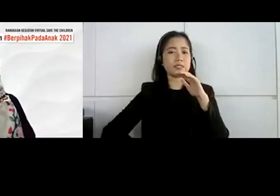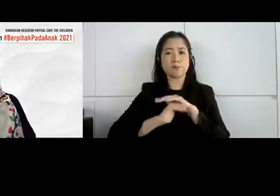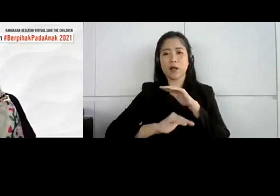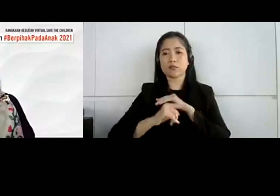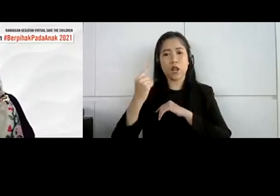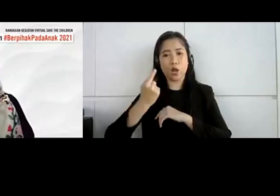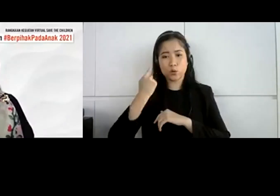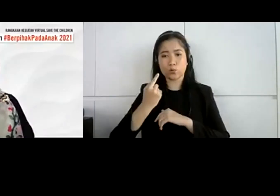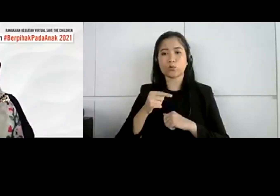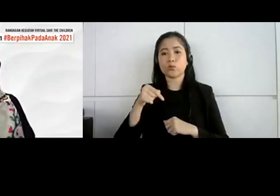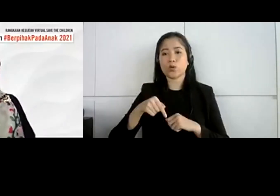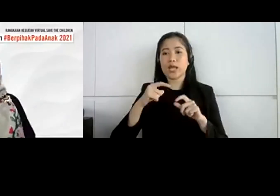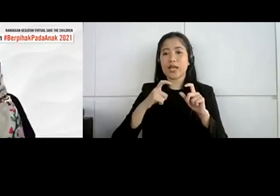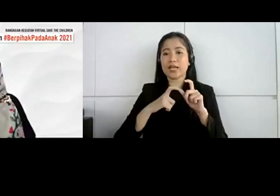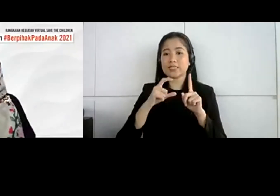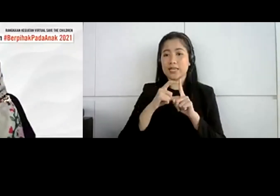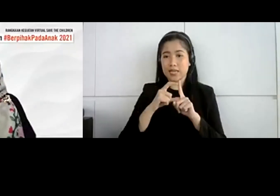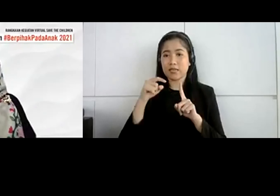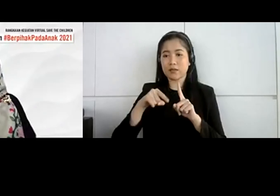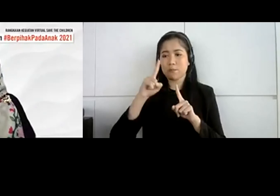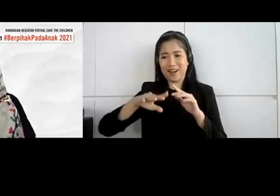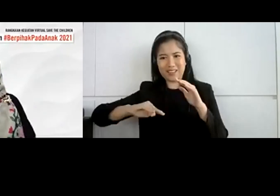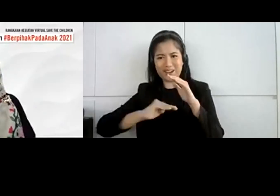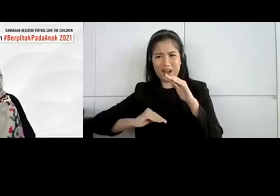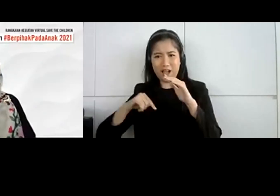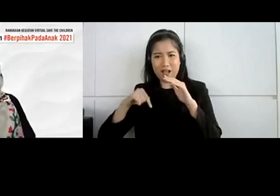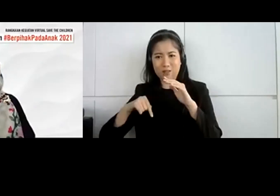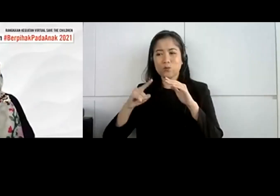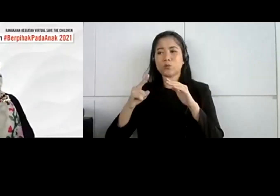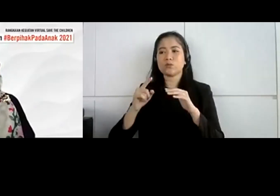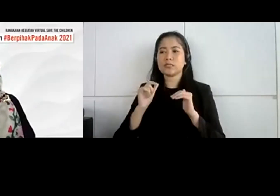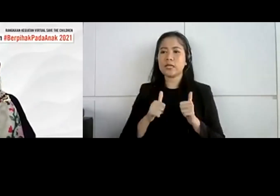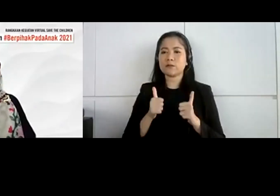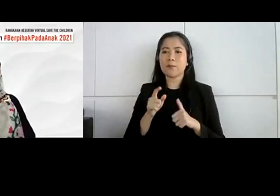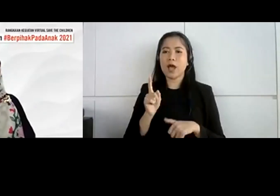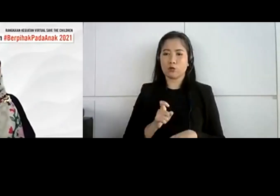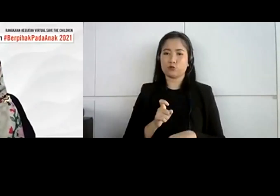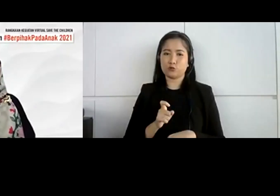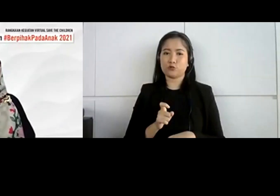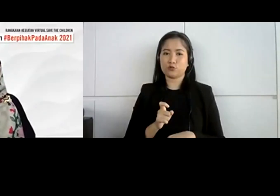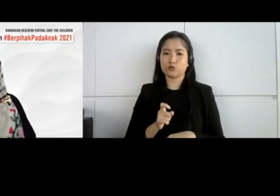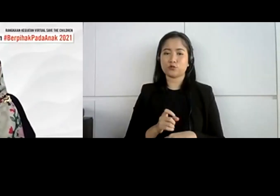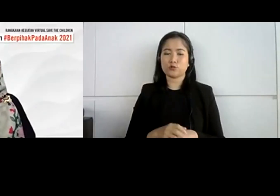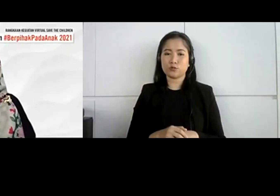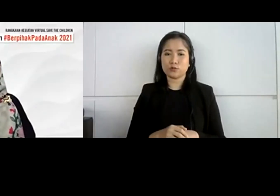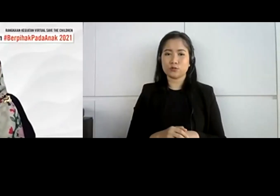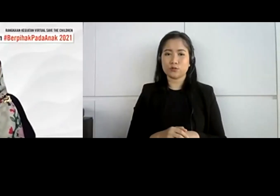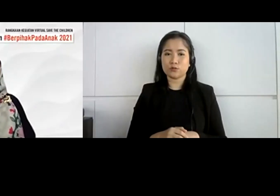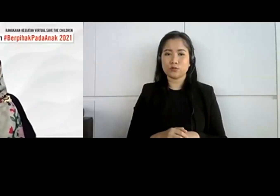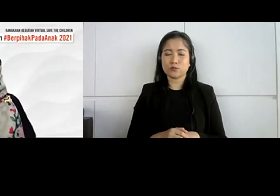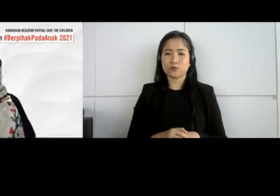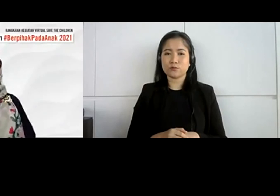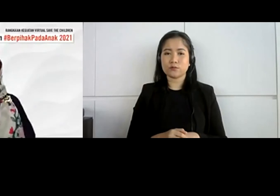dasar sebagai satuan pendidikan terendah harus kita persiapkan untuk